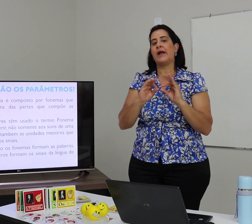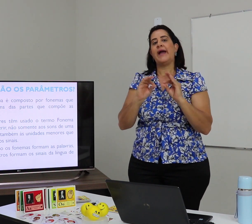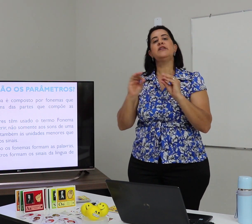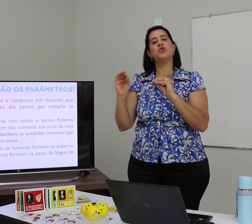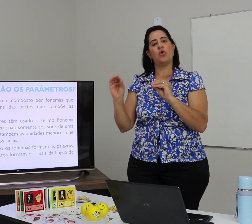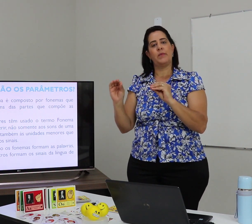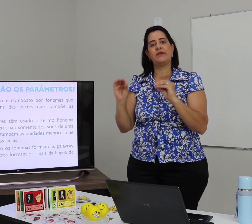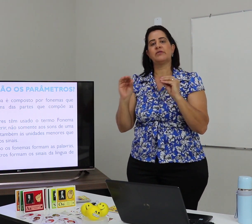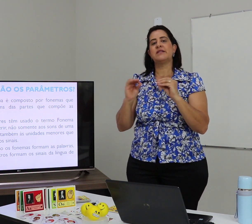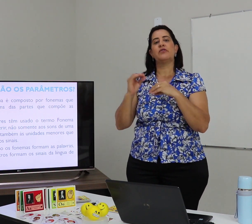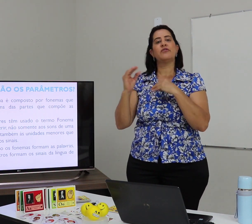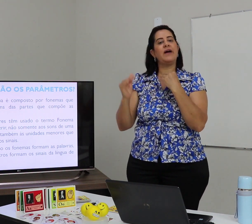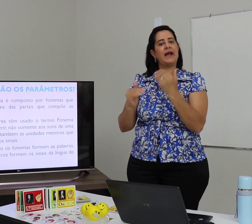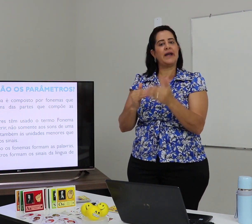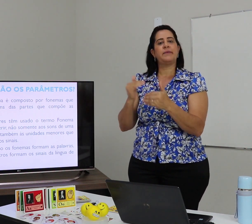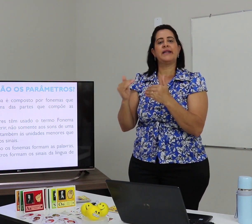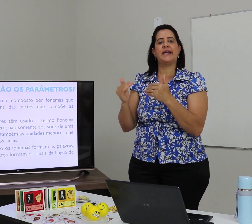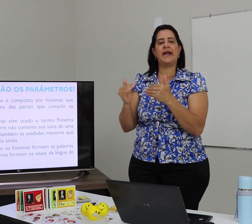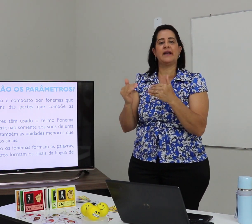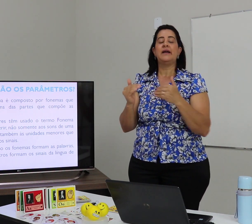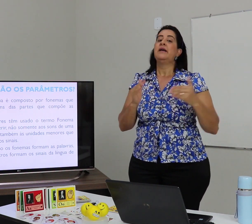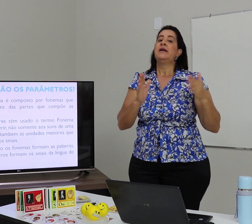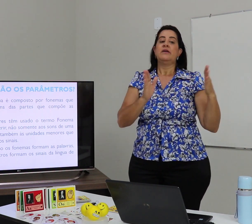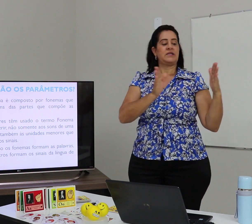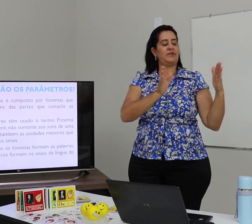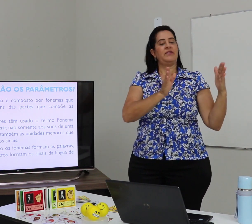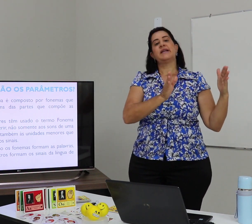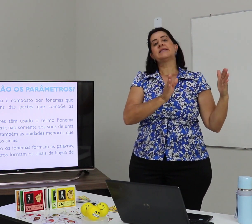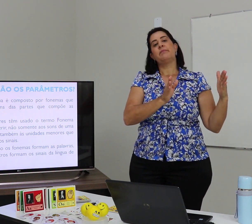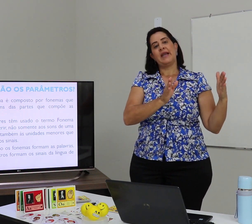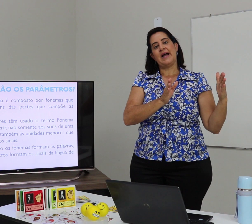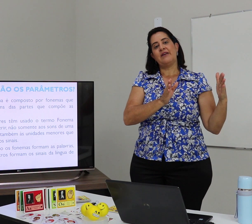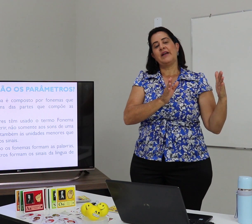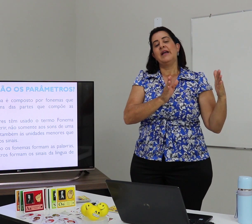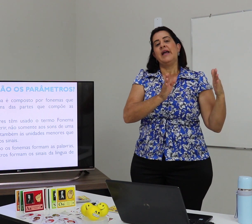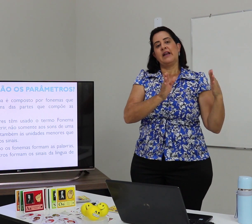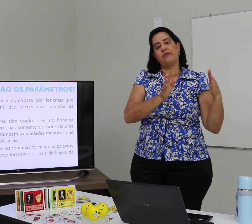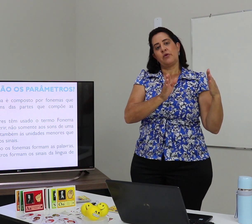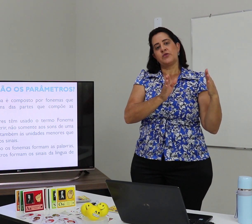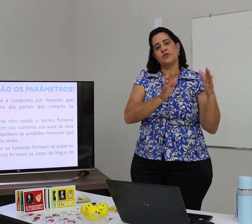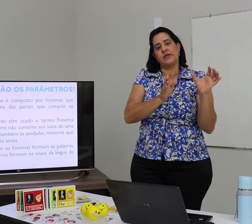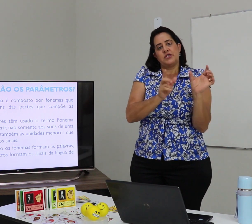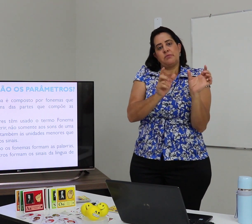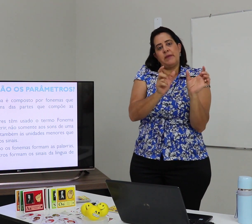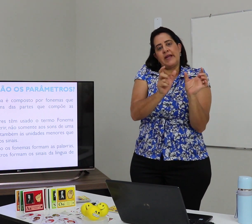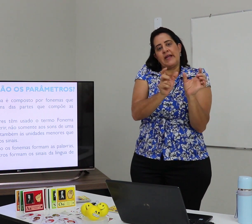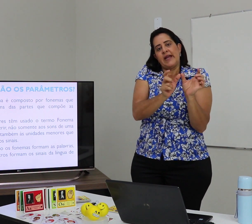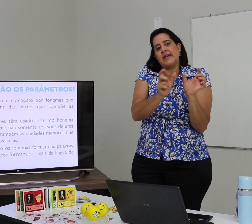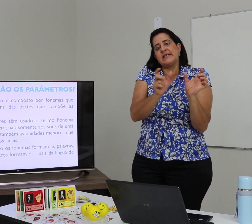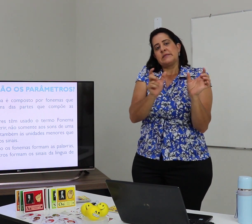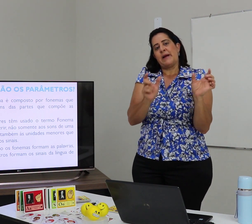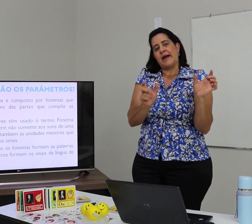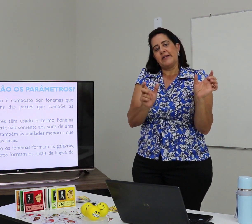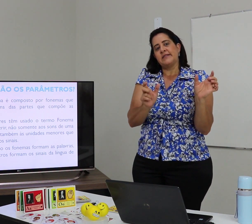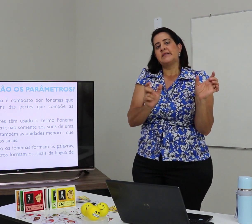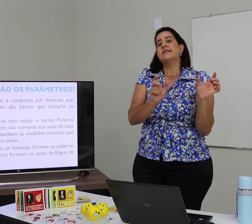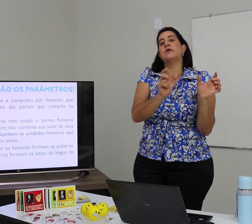qualquer idioma que você for falar, aprender ela, você vai ver que essa palavra, ela foi construída de pequenas partes, que são